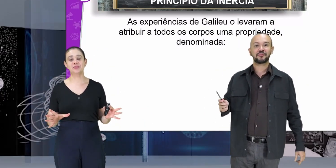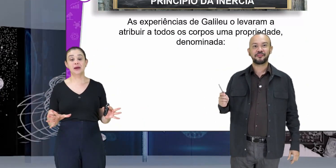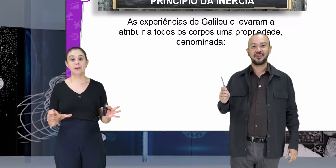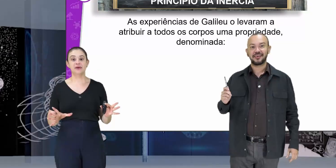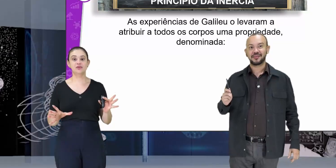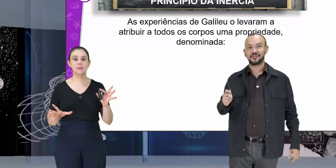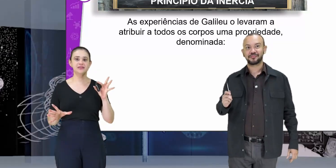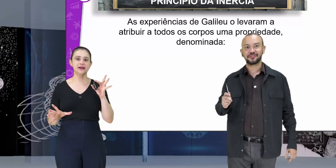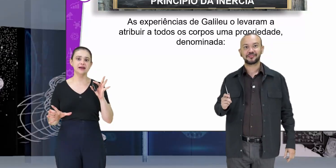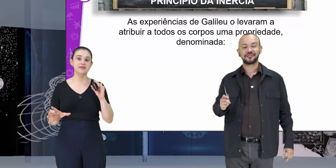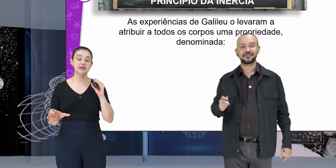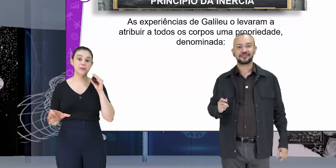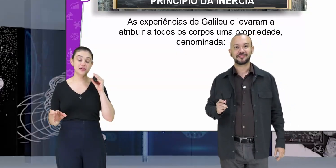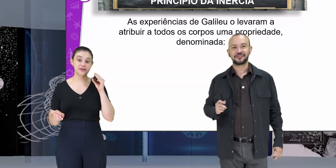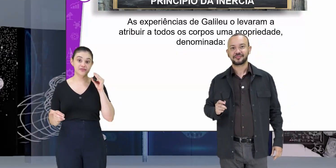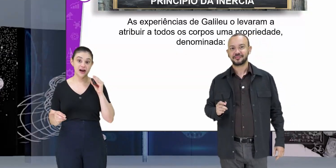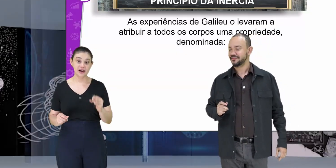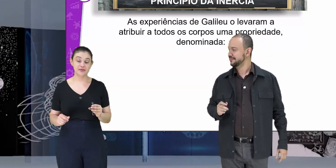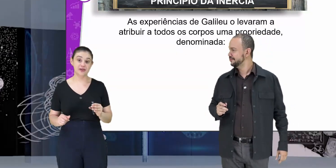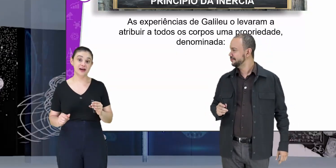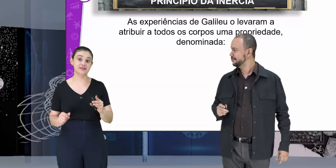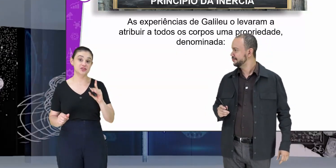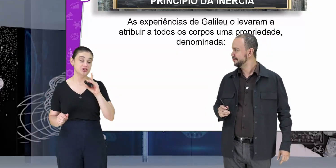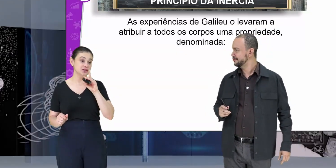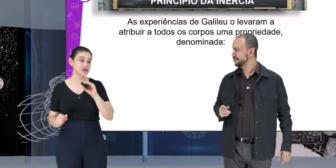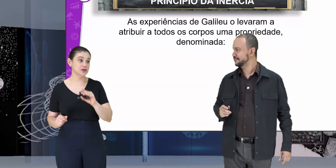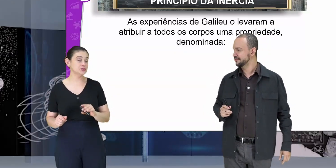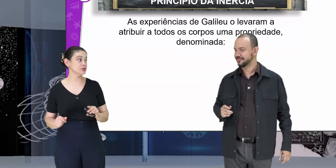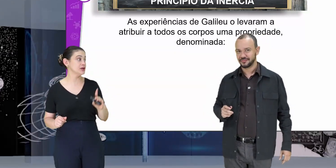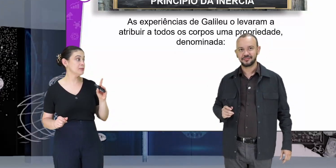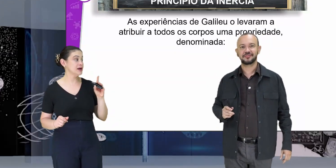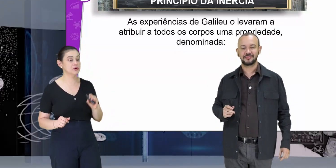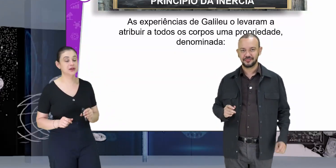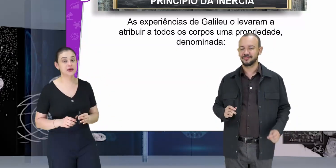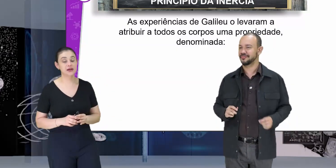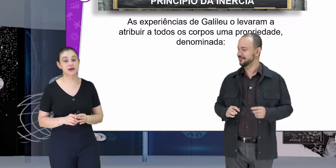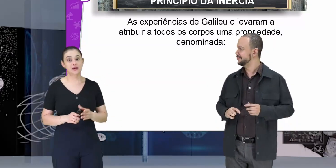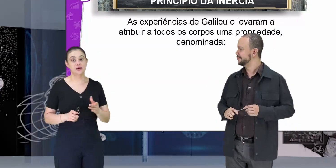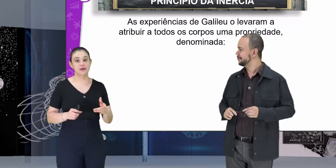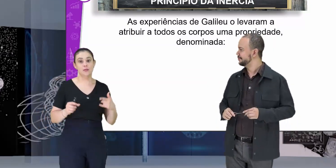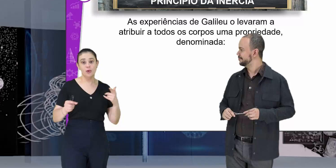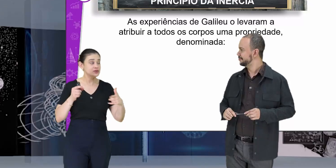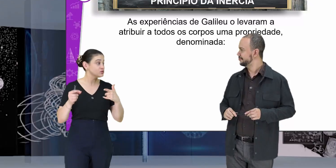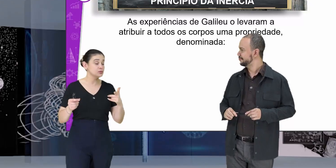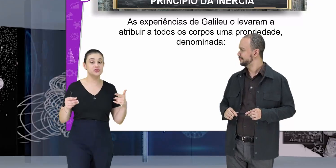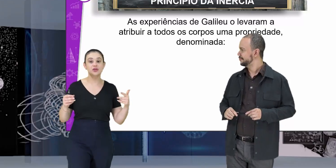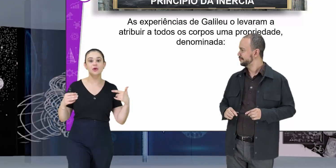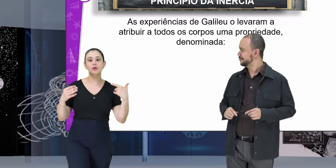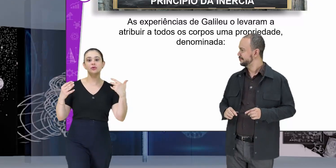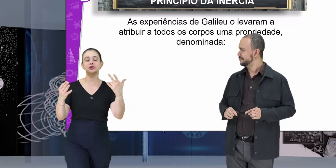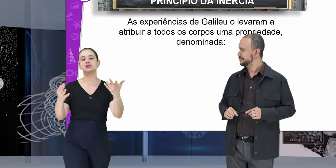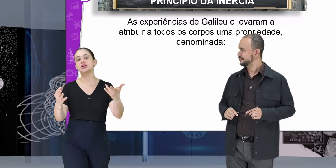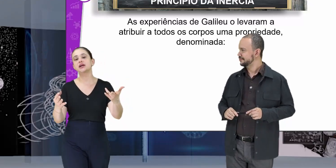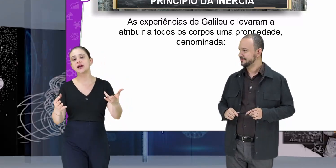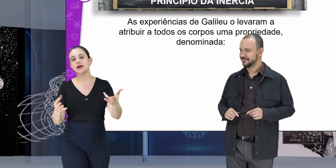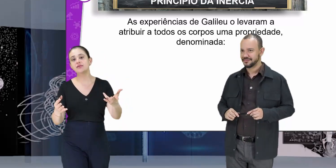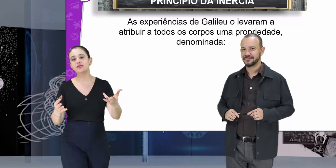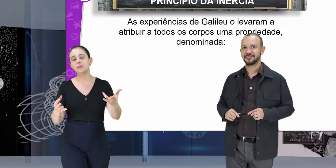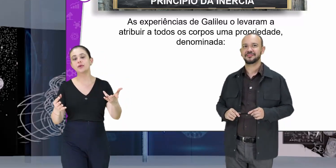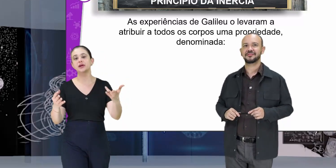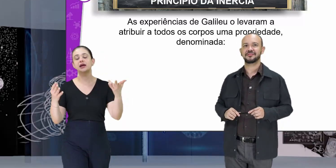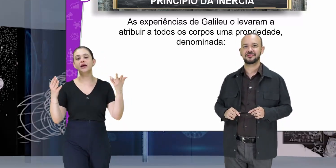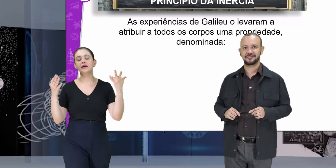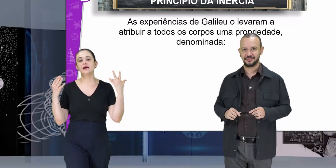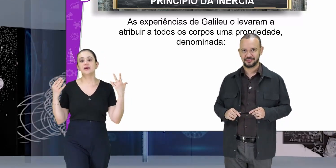maçã. Pessoal, mas tem aquela famosa frase de Newton, né, Michael? Que, um resumo, se longe cheguei